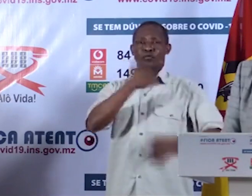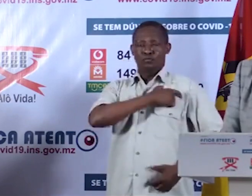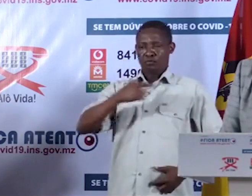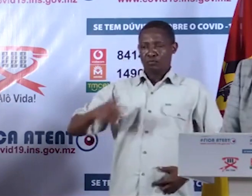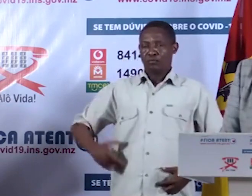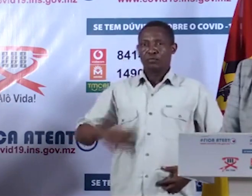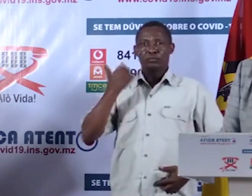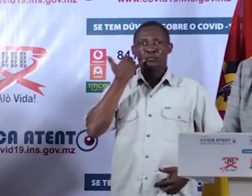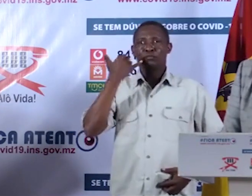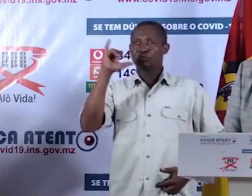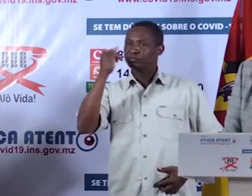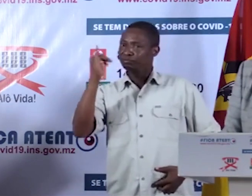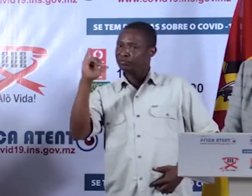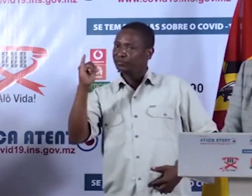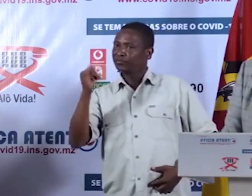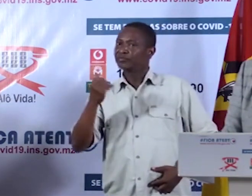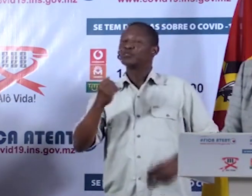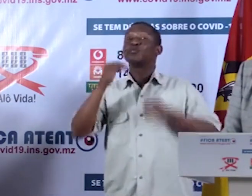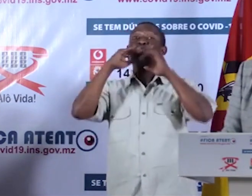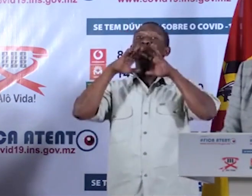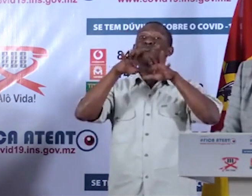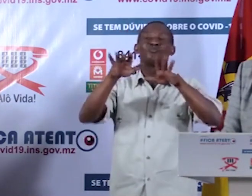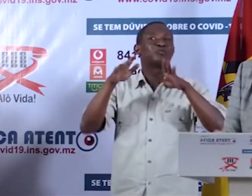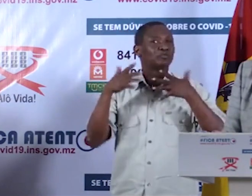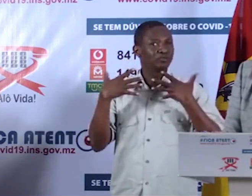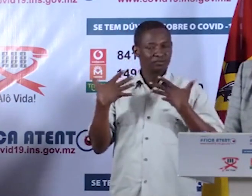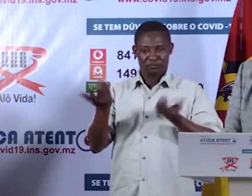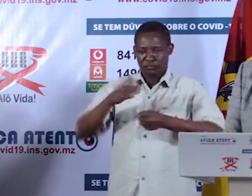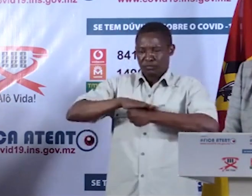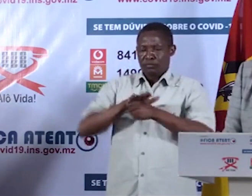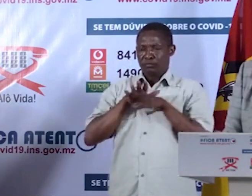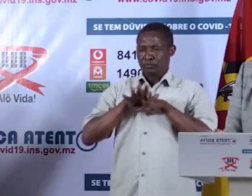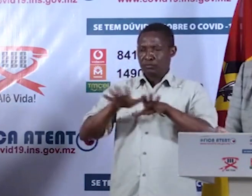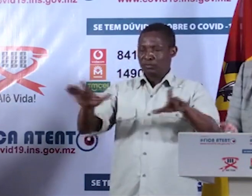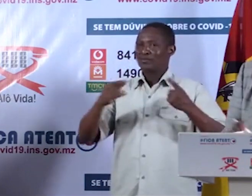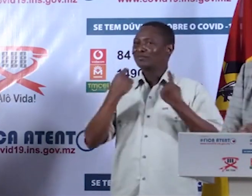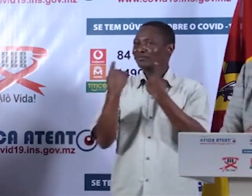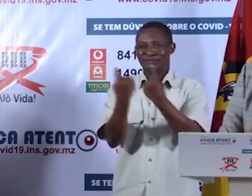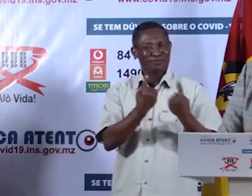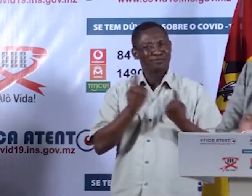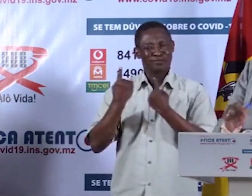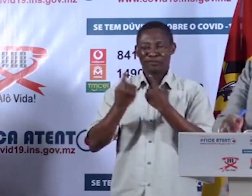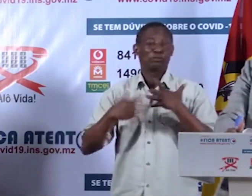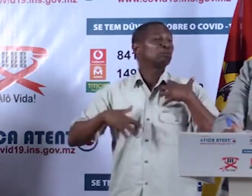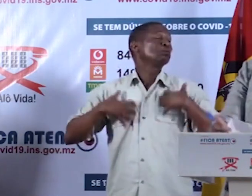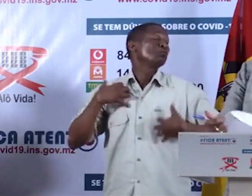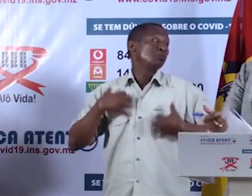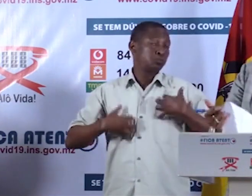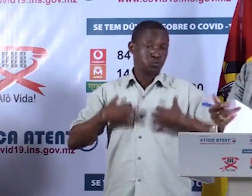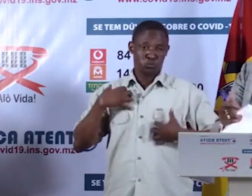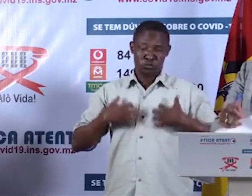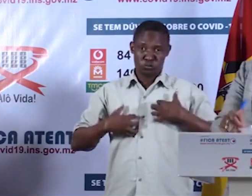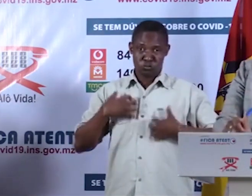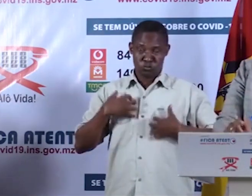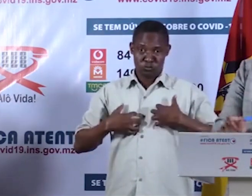que a situação da pandemia de Covid-19 no nosso país continua bastante preocupante.